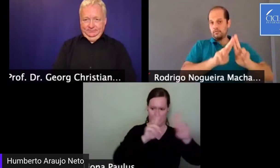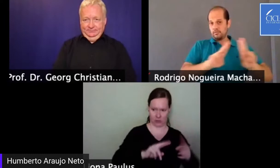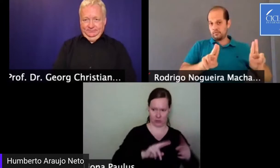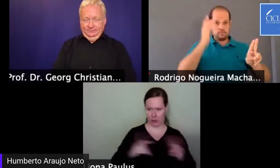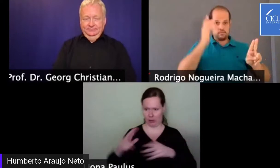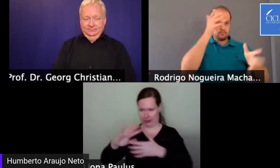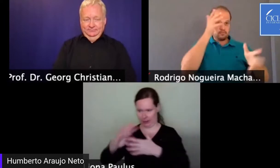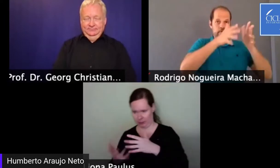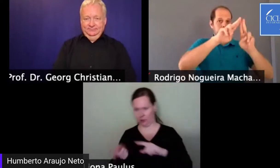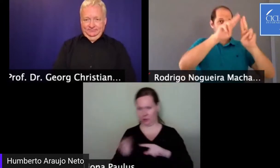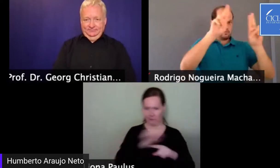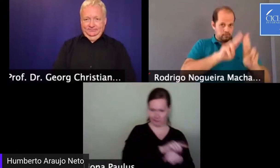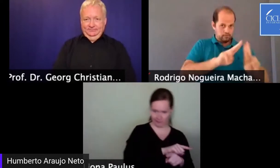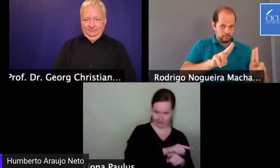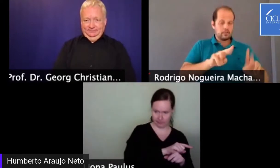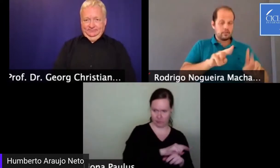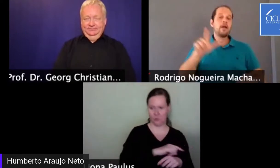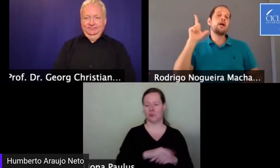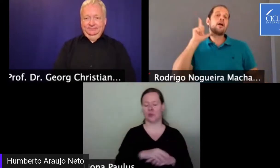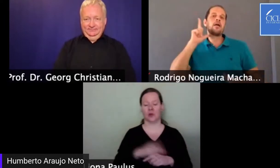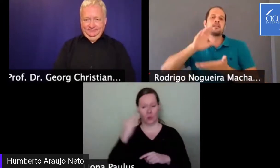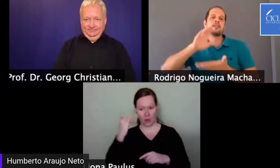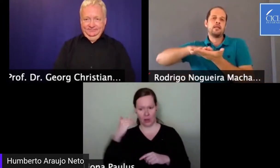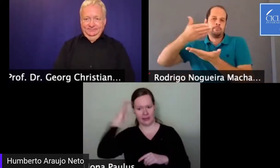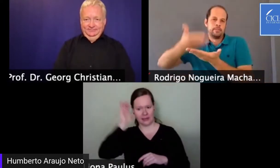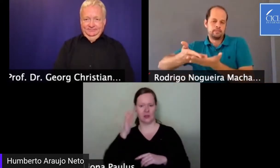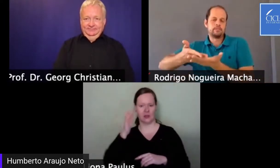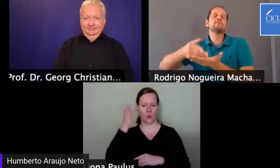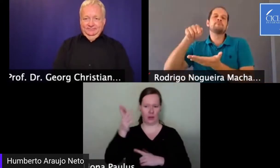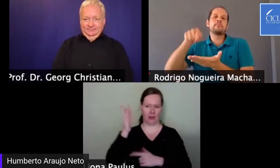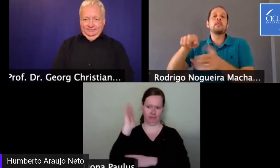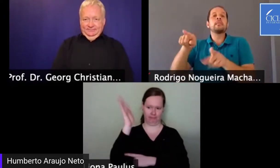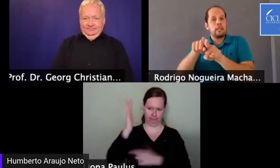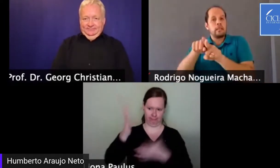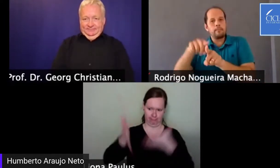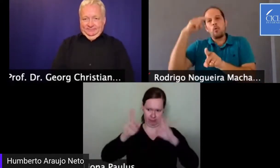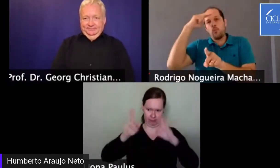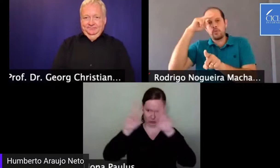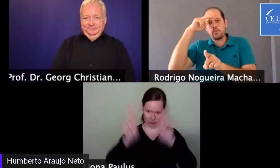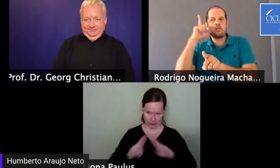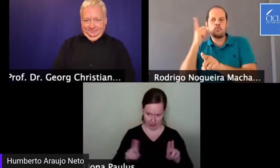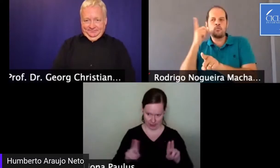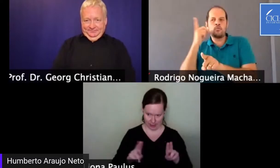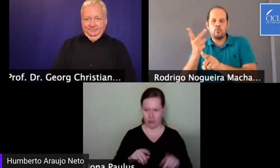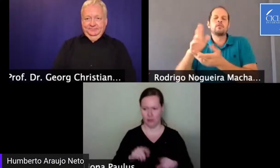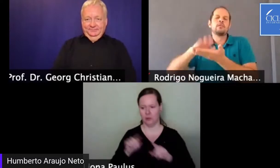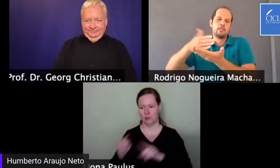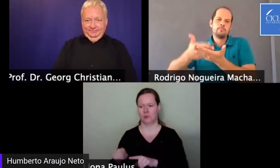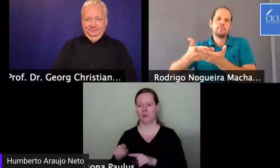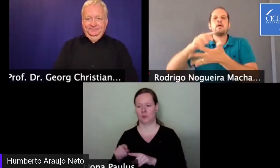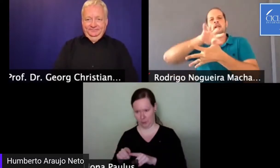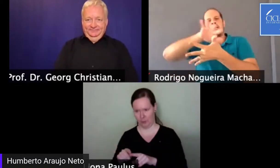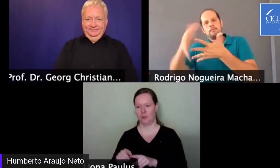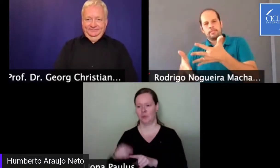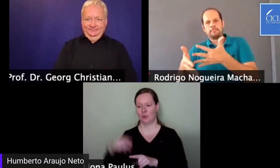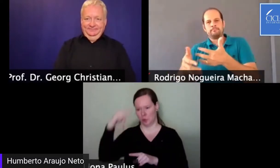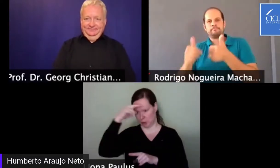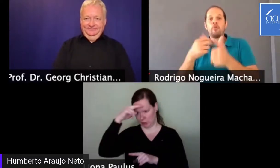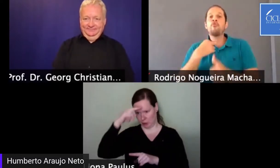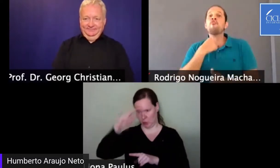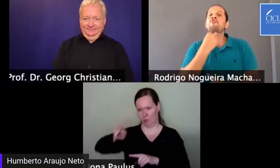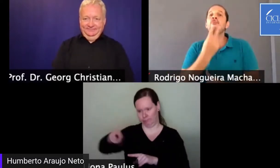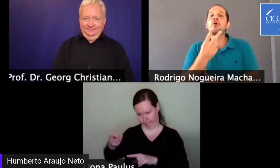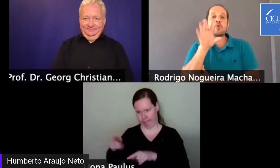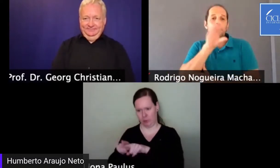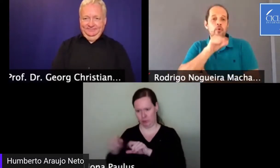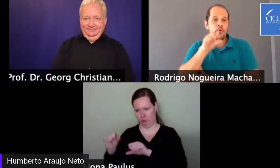O professor Christian estará falando em língua de sinais internacionais. E Liona e eu, Rodrigo, estaremos